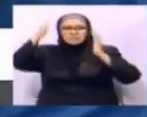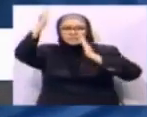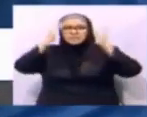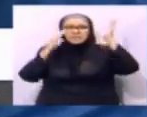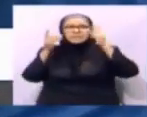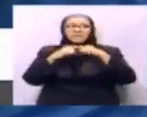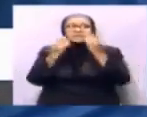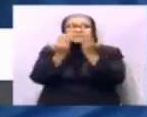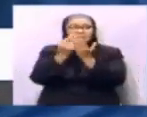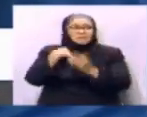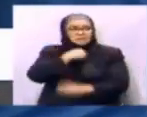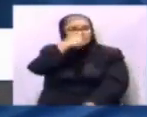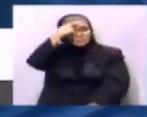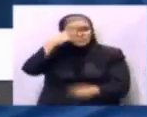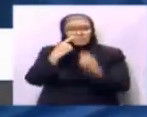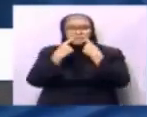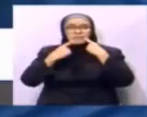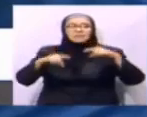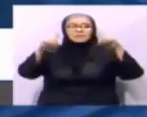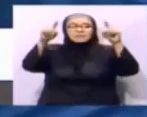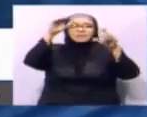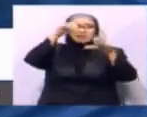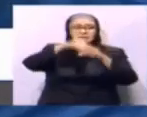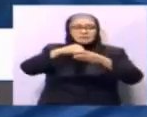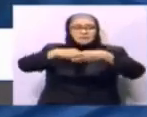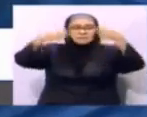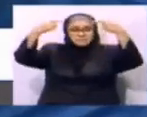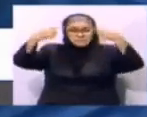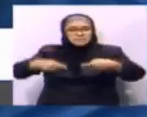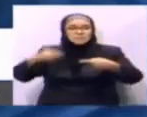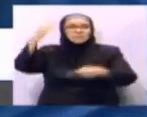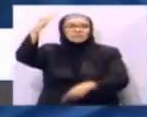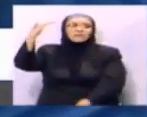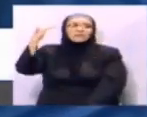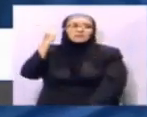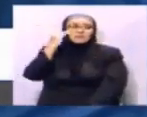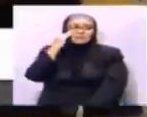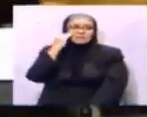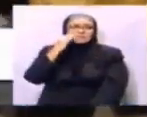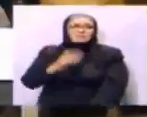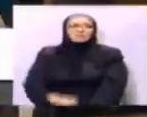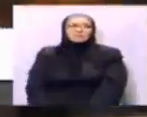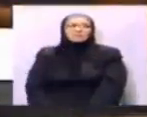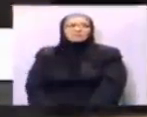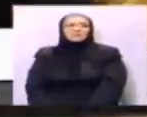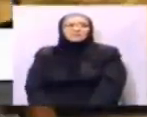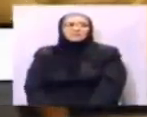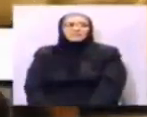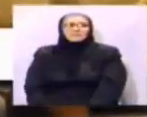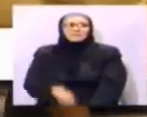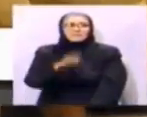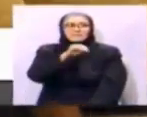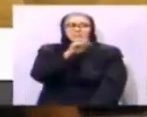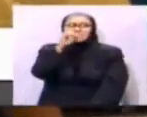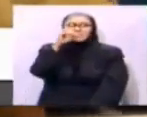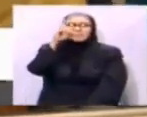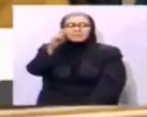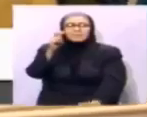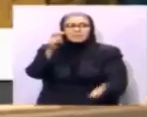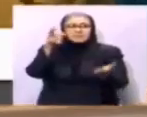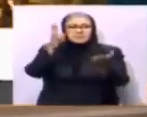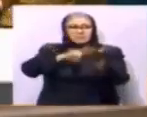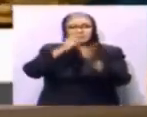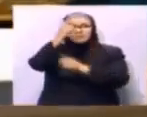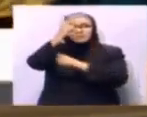untuk berjaya dalam kejohanan semasa di Korea tempoh hari. MDT merekodkan